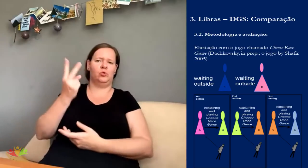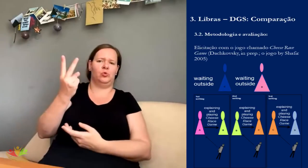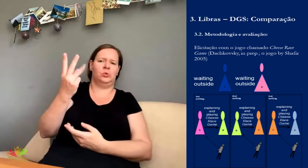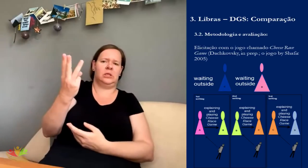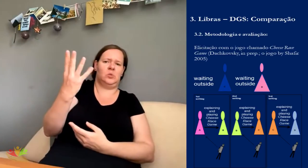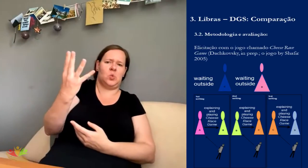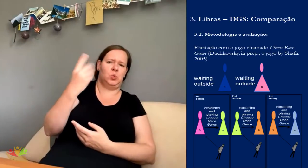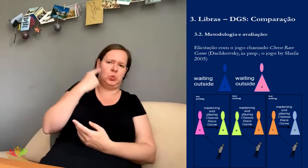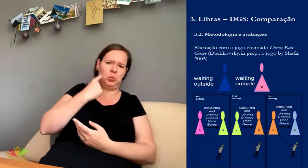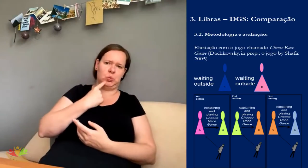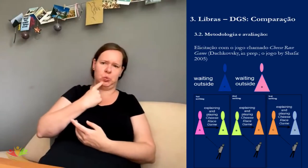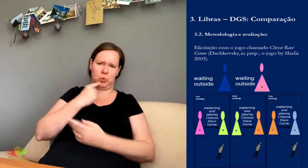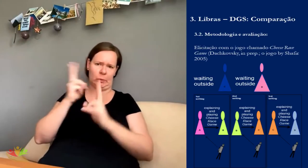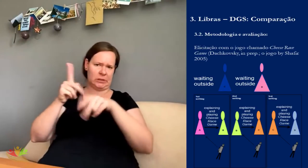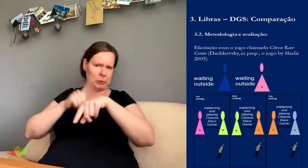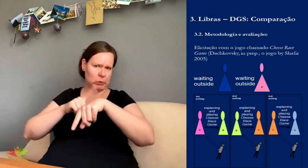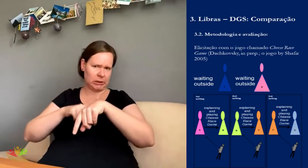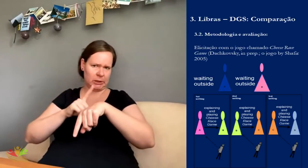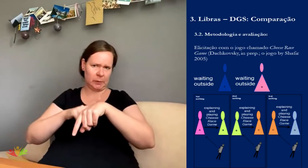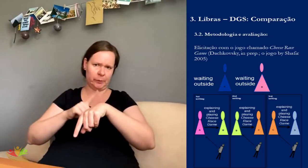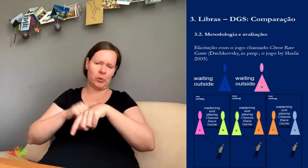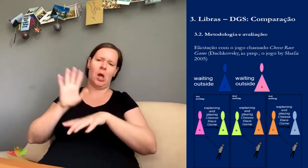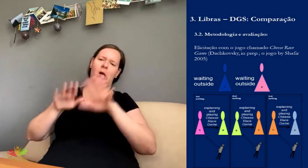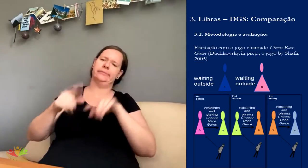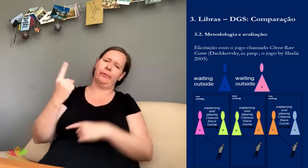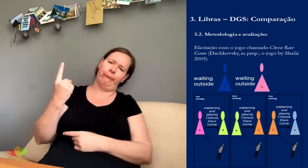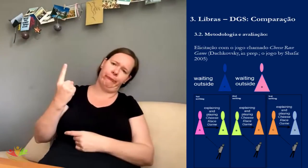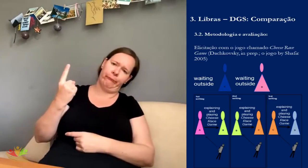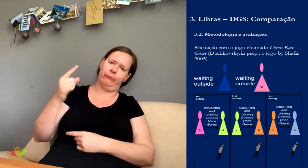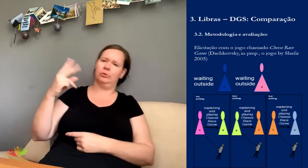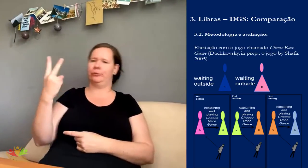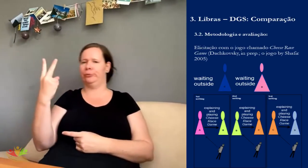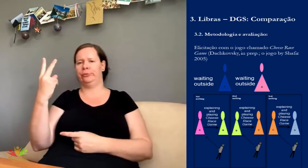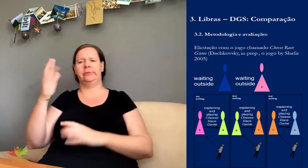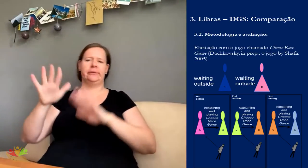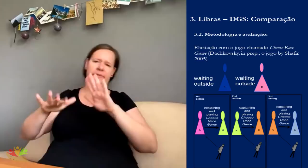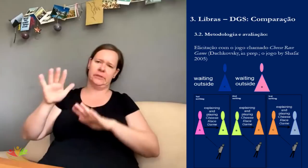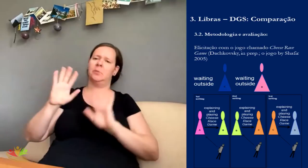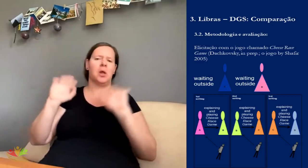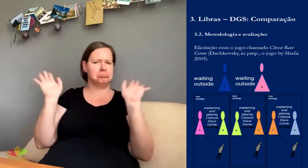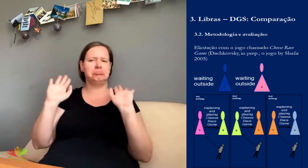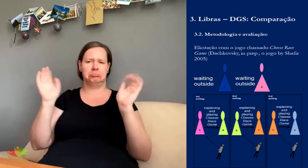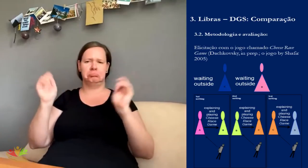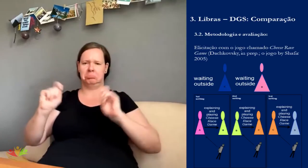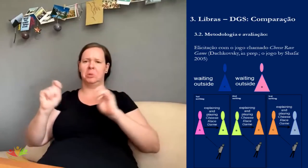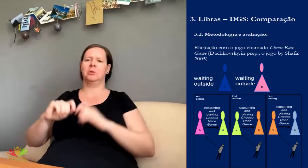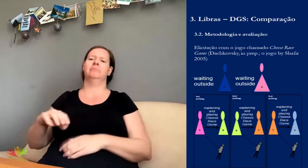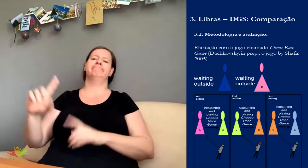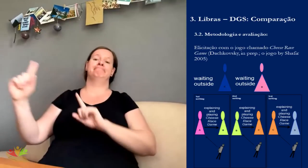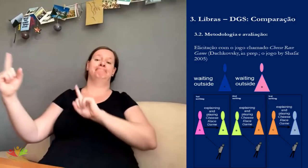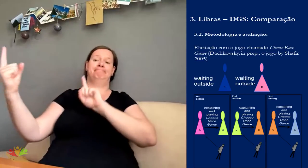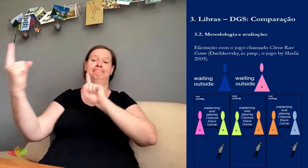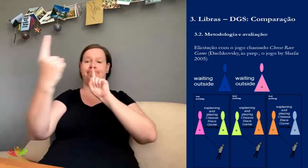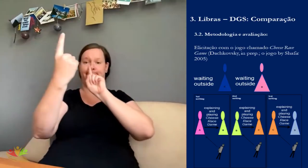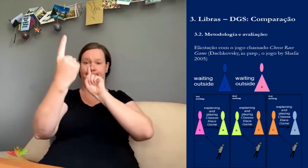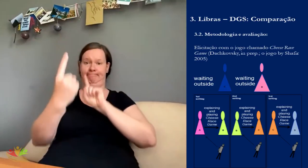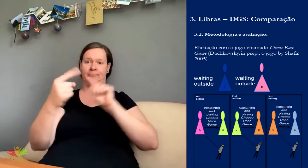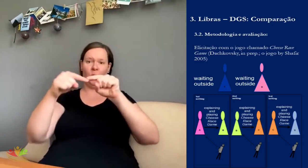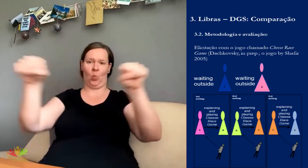sentenças condicionais. Então, o que foi que eu fiz? Eu convidei surdos e eles vinham em